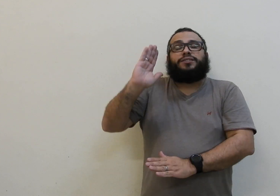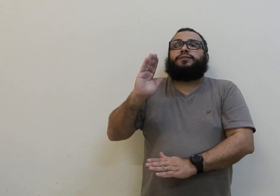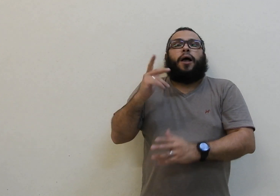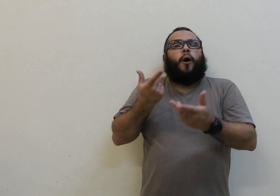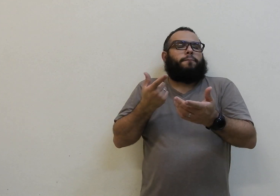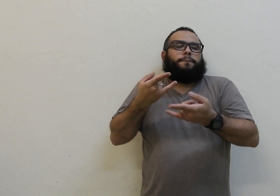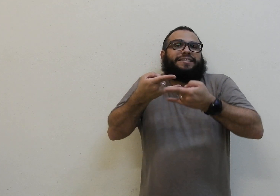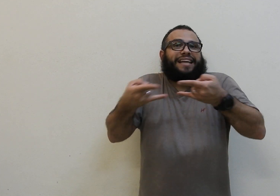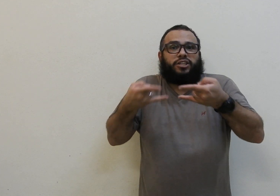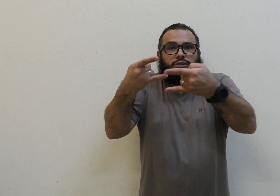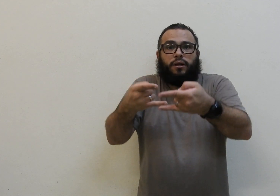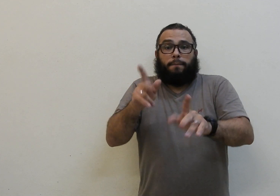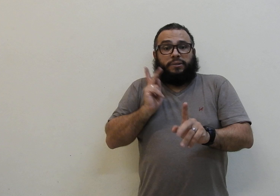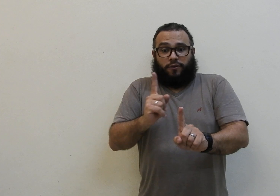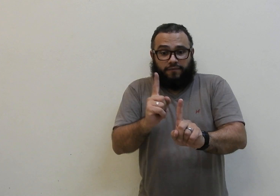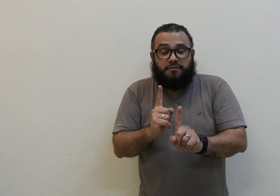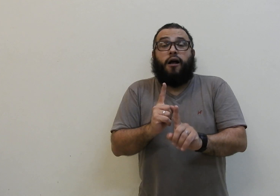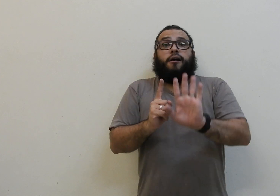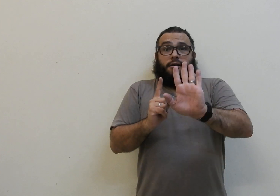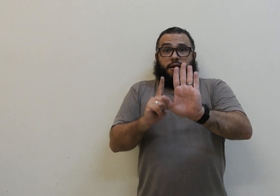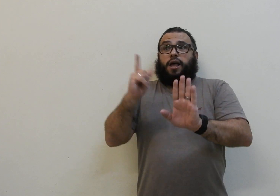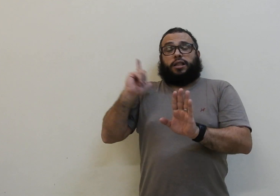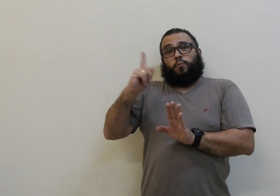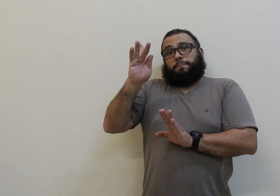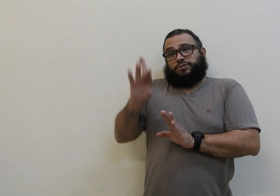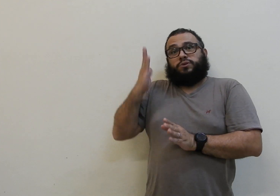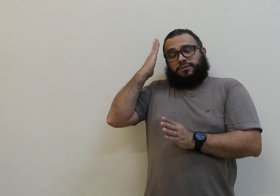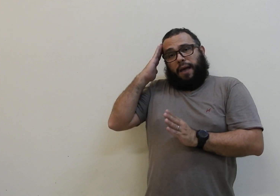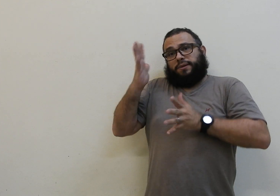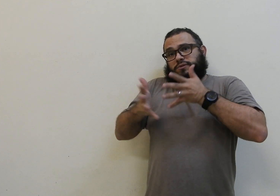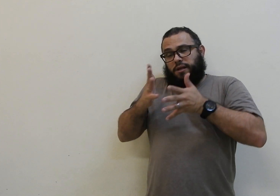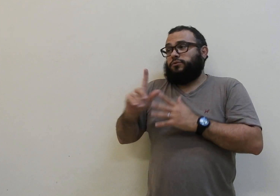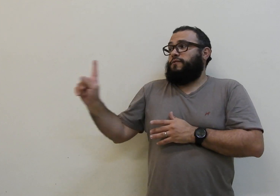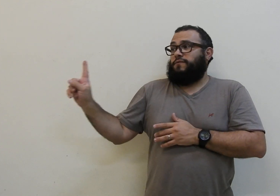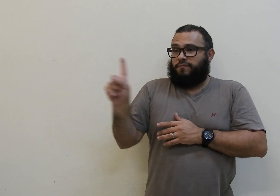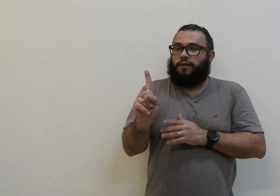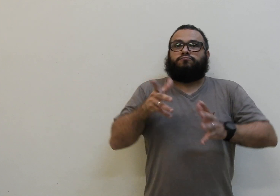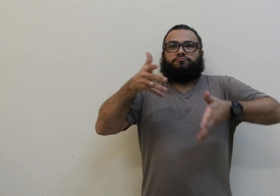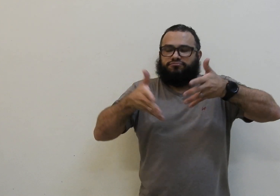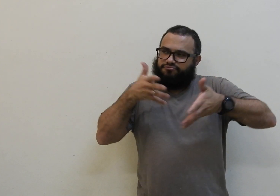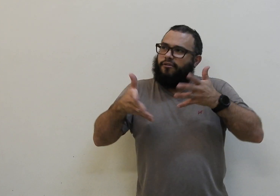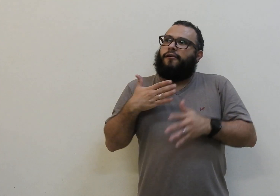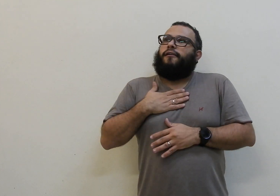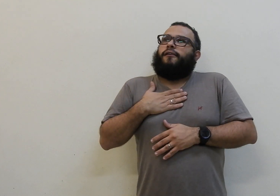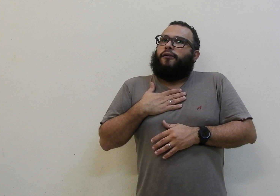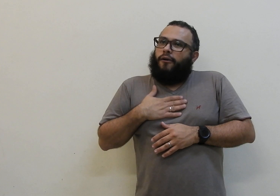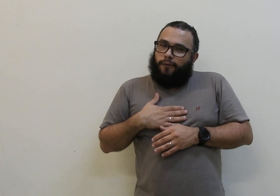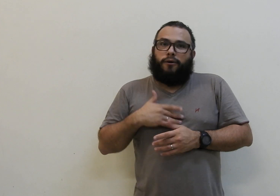espaço de circulação, a gente chega para então entregar a passagem chamam alguém da agência, né,